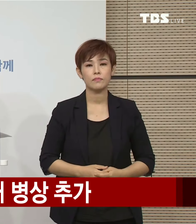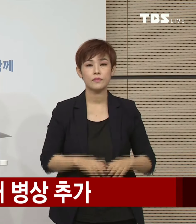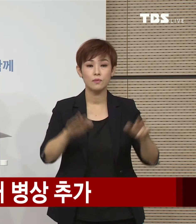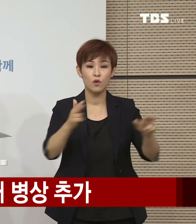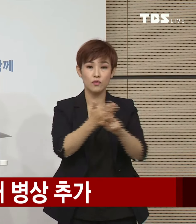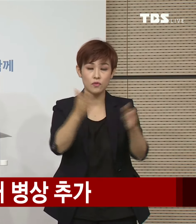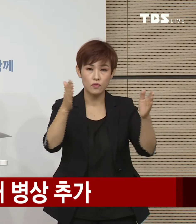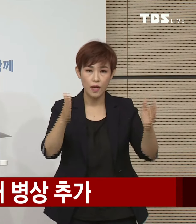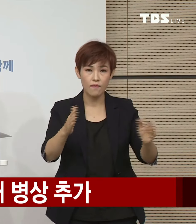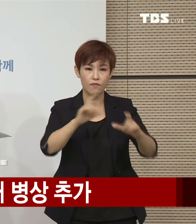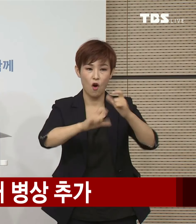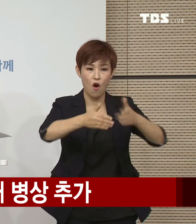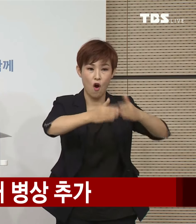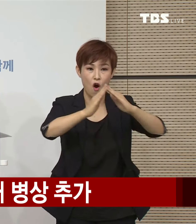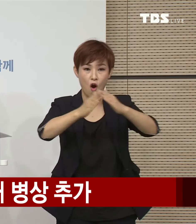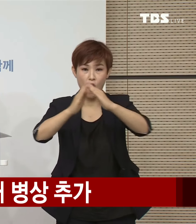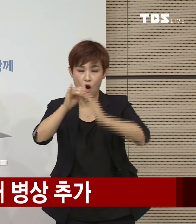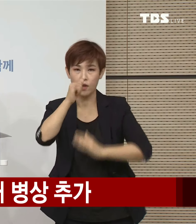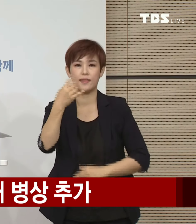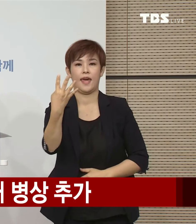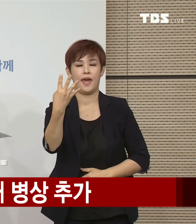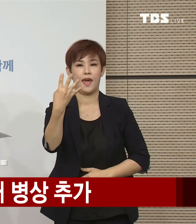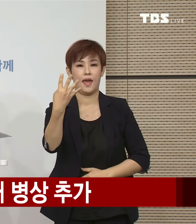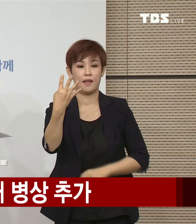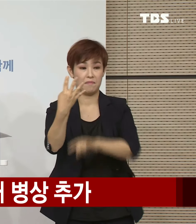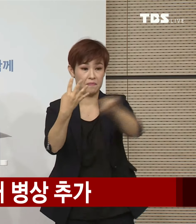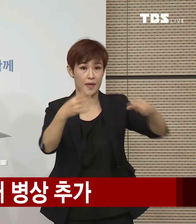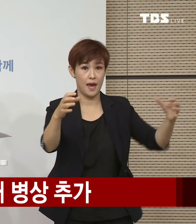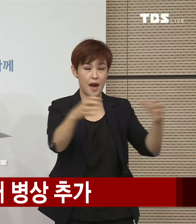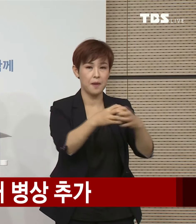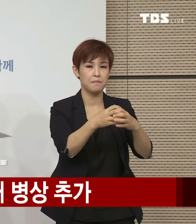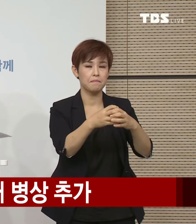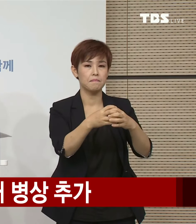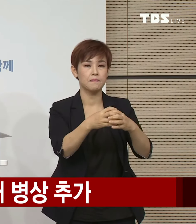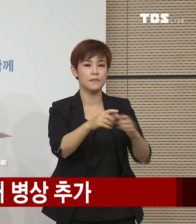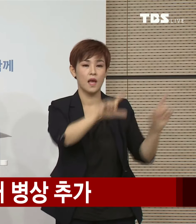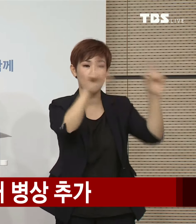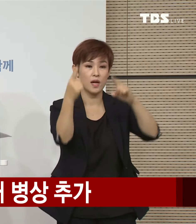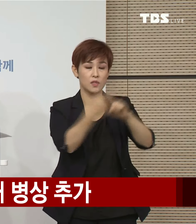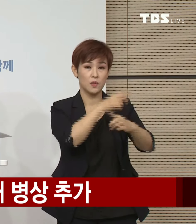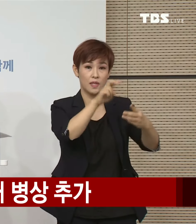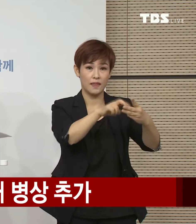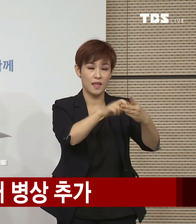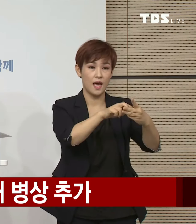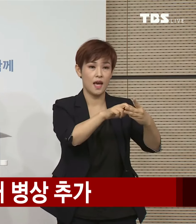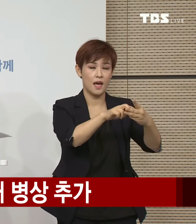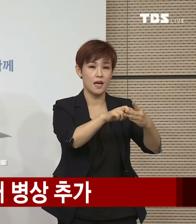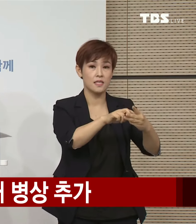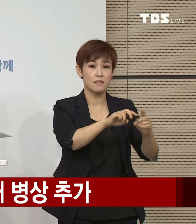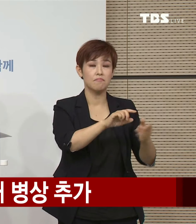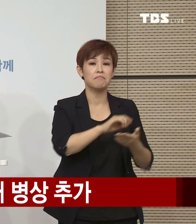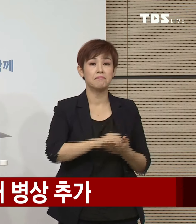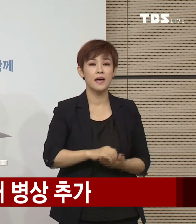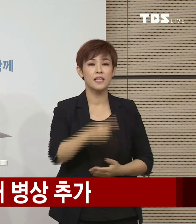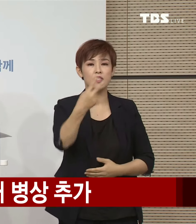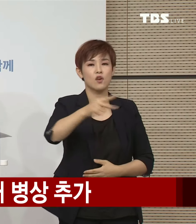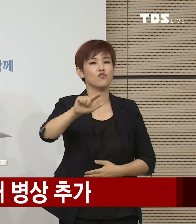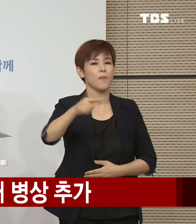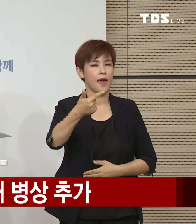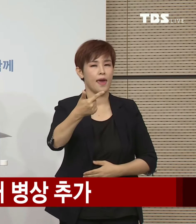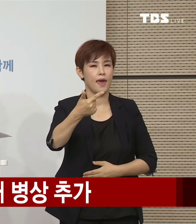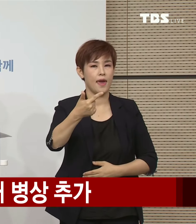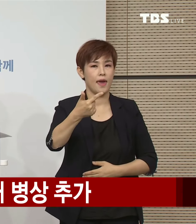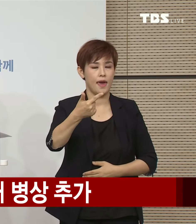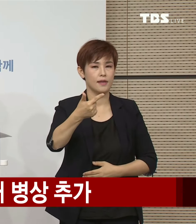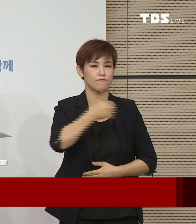금주에 추가 개소하는 4개 시설을 포함하면 총 입소 규모는 2,600명 수준으로 확대될 것이며